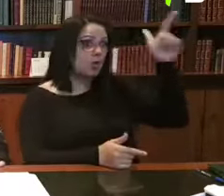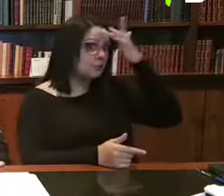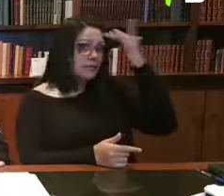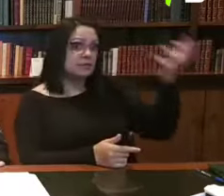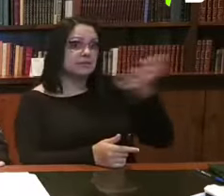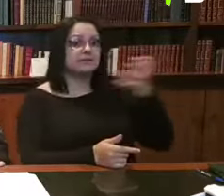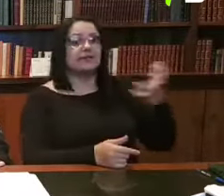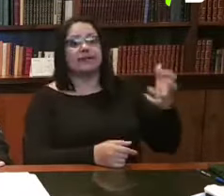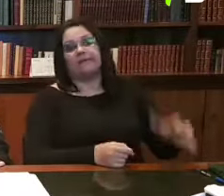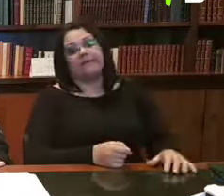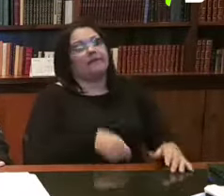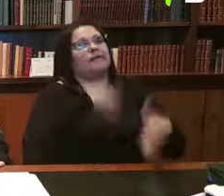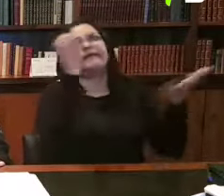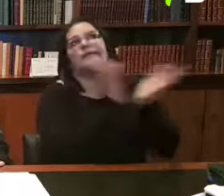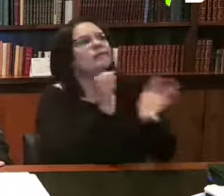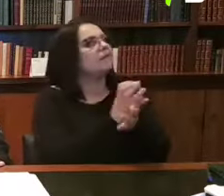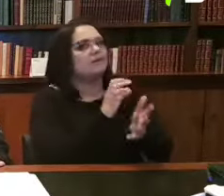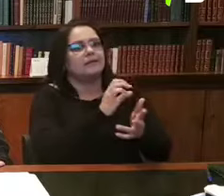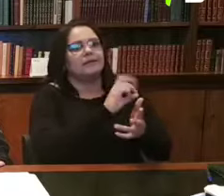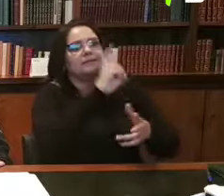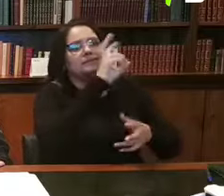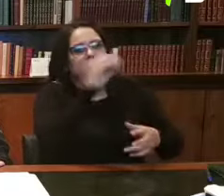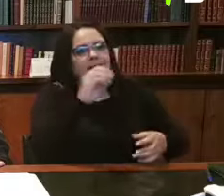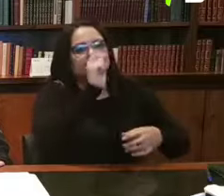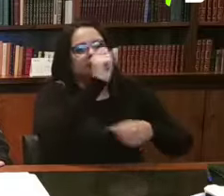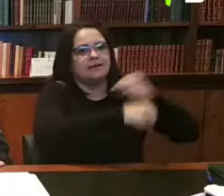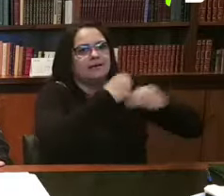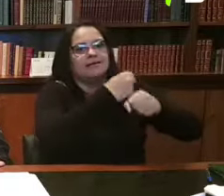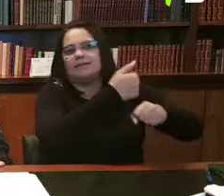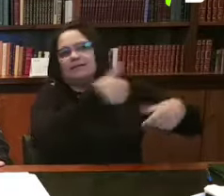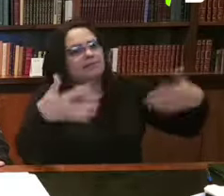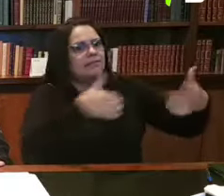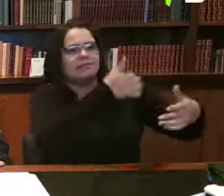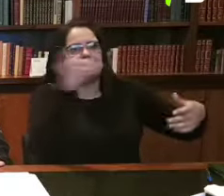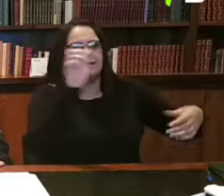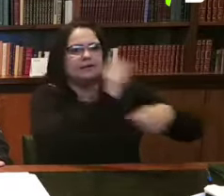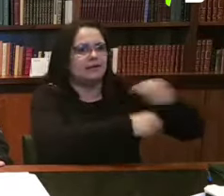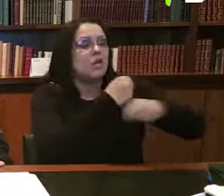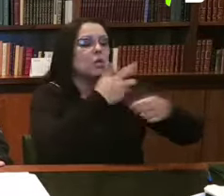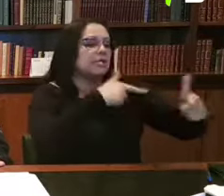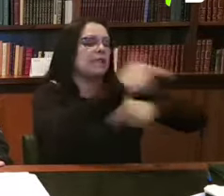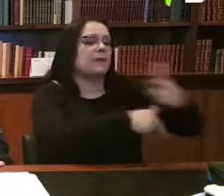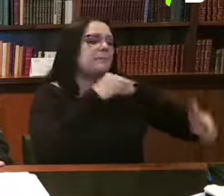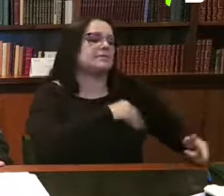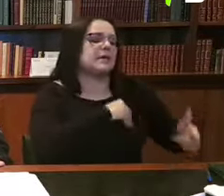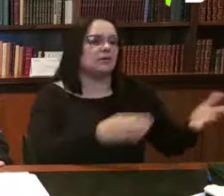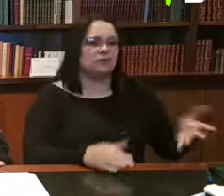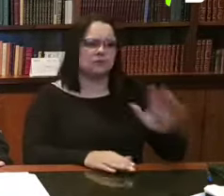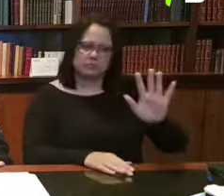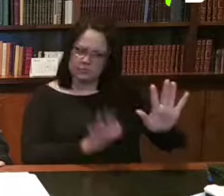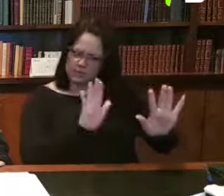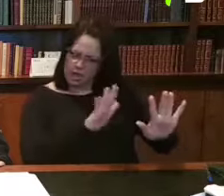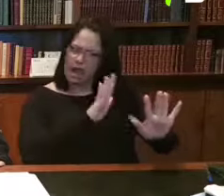que em coelho anieli me lembro do sério só de coisa que eu falei para ela aí das medalhas depois da guerra a guerra está